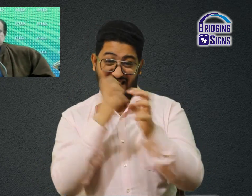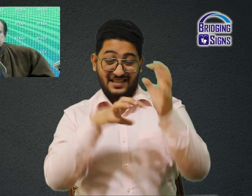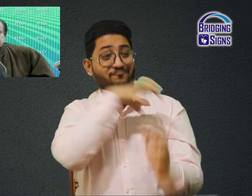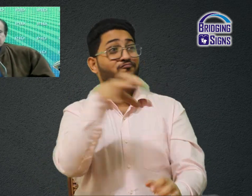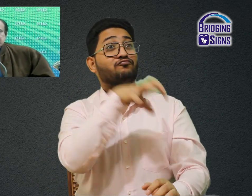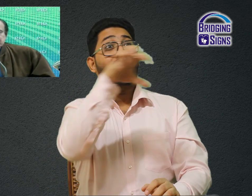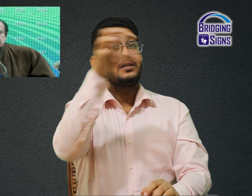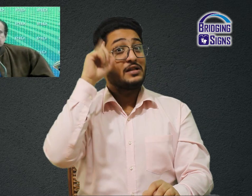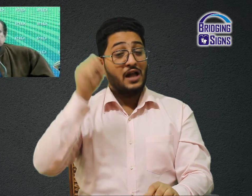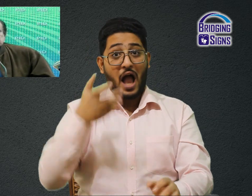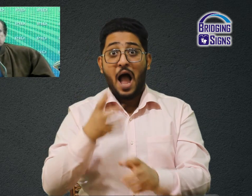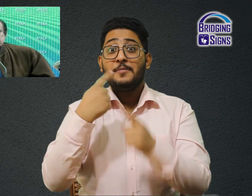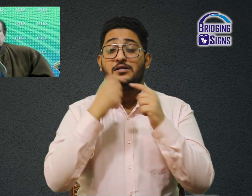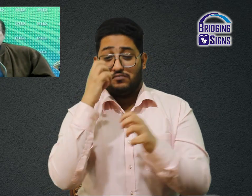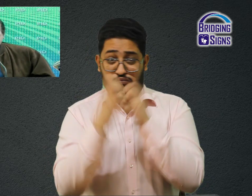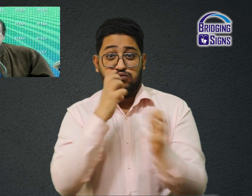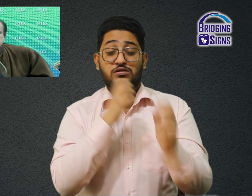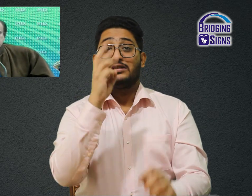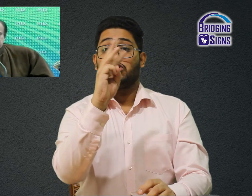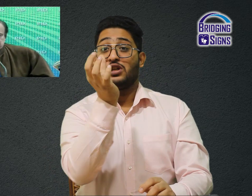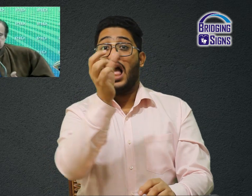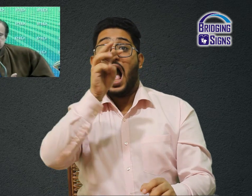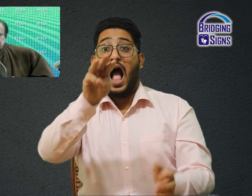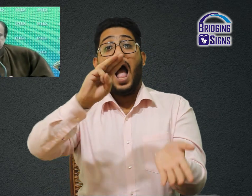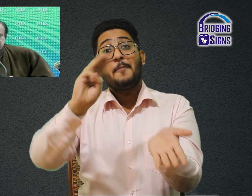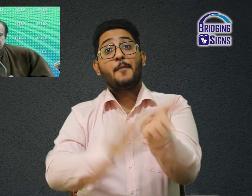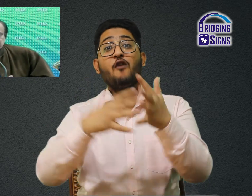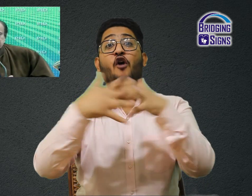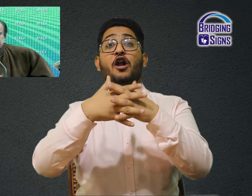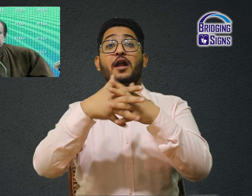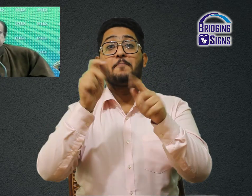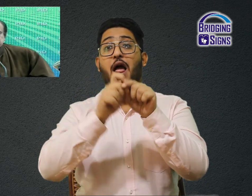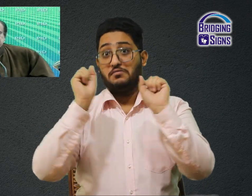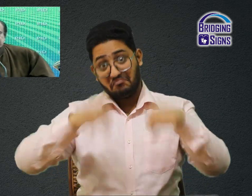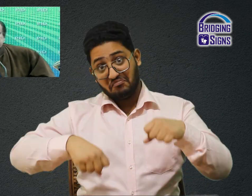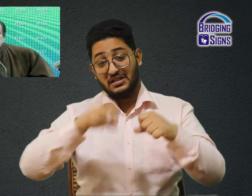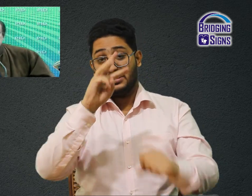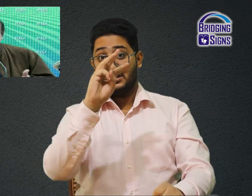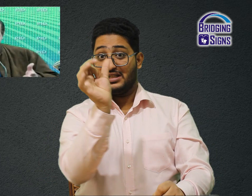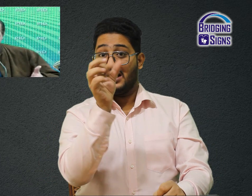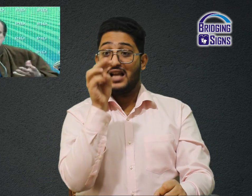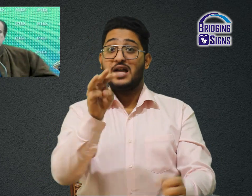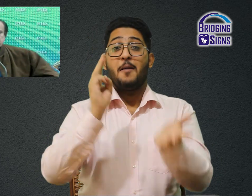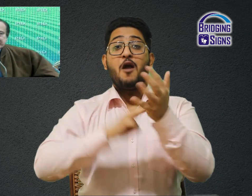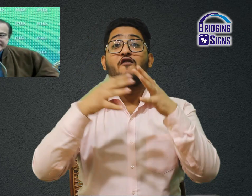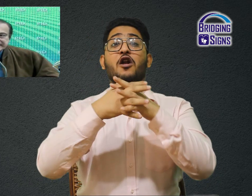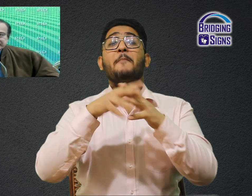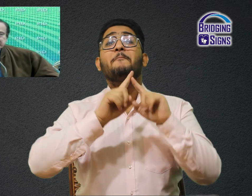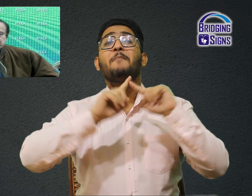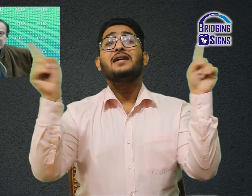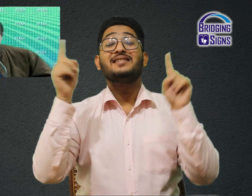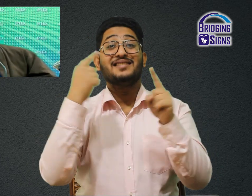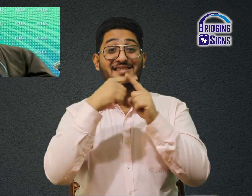कोई 36,000 से ज़्यादा मेगावाट्स की हमारी बिजली की पैदावार है, लेकिन उस बिजली को उठाने के